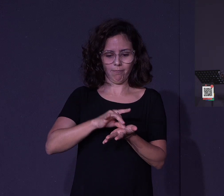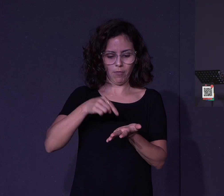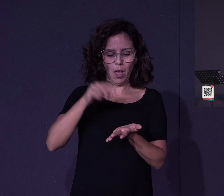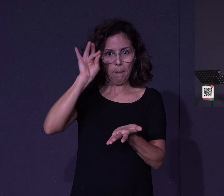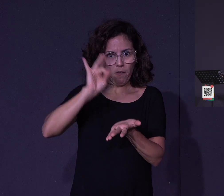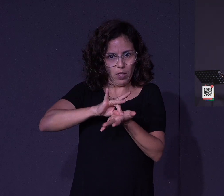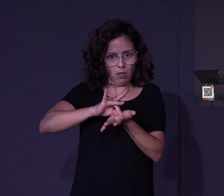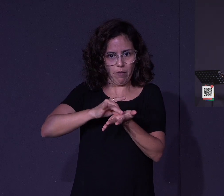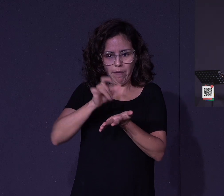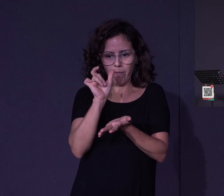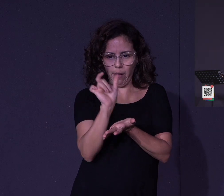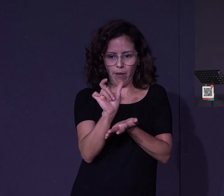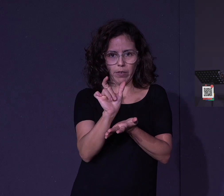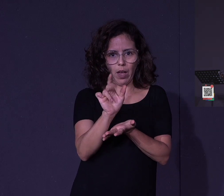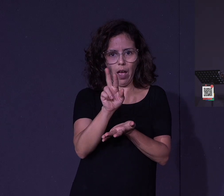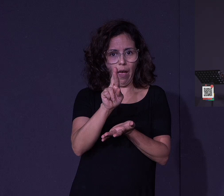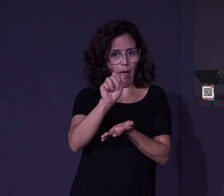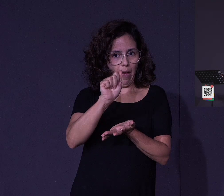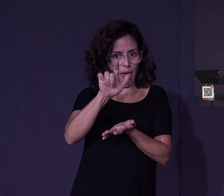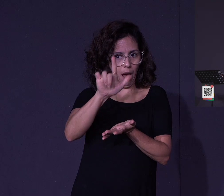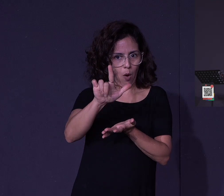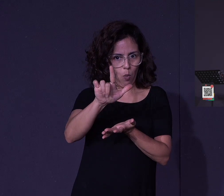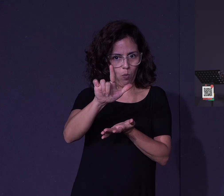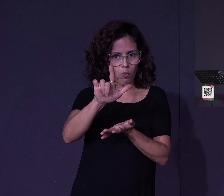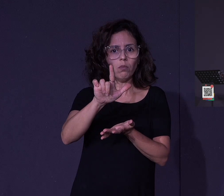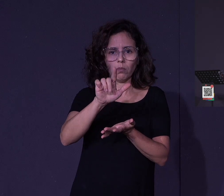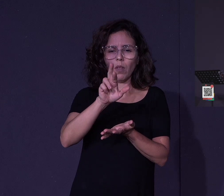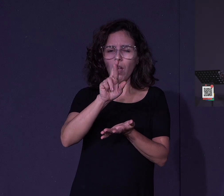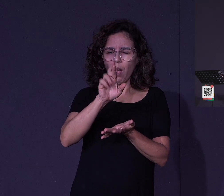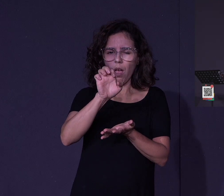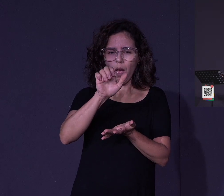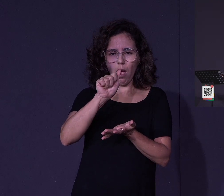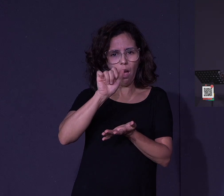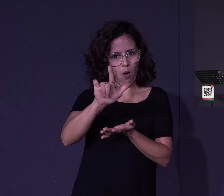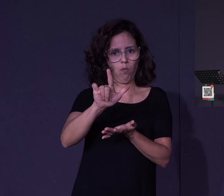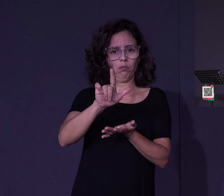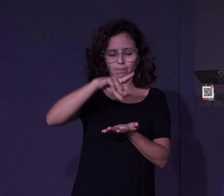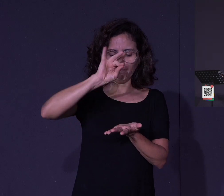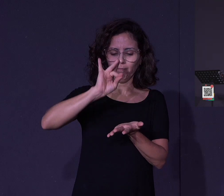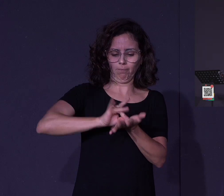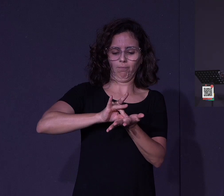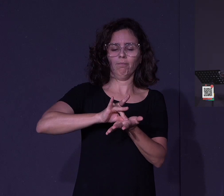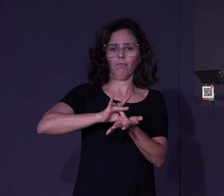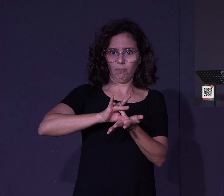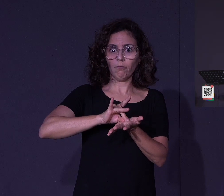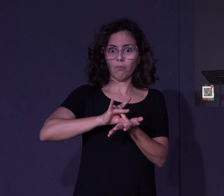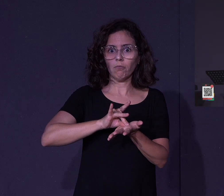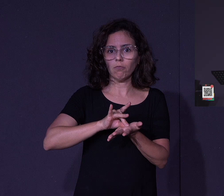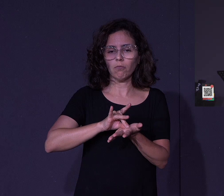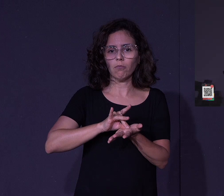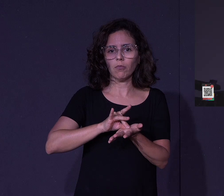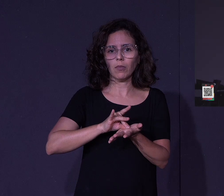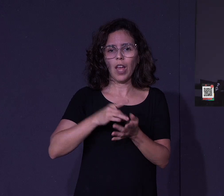numa sociedade que cria uma infinidade de necessidades desnecessárias. E a gente quer levar isso para a nossa relação com Deus. Ele tem um